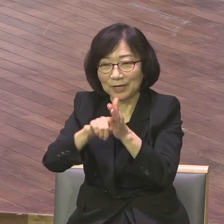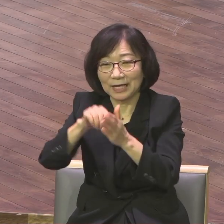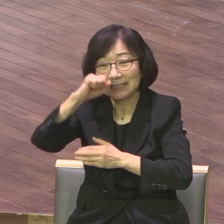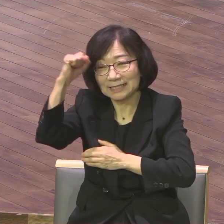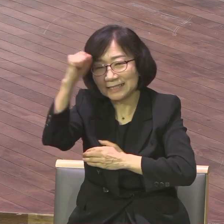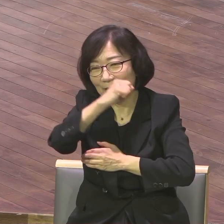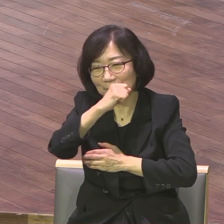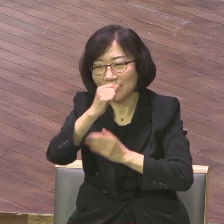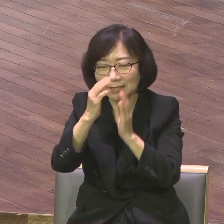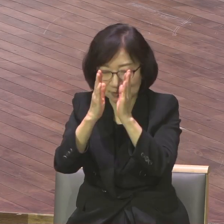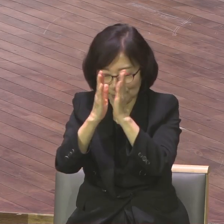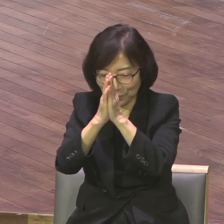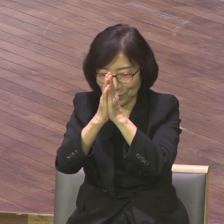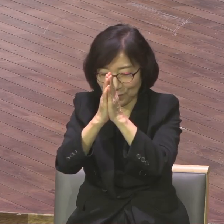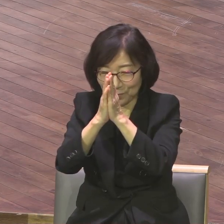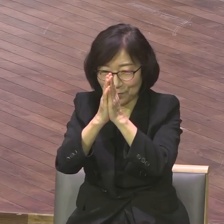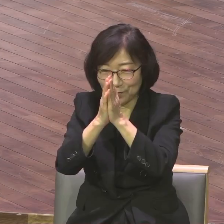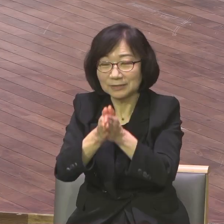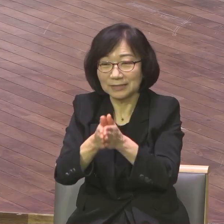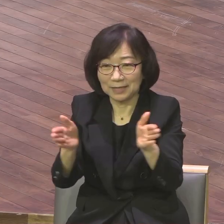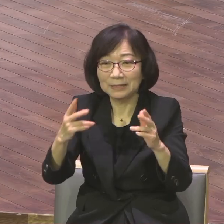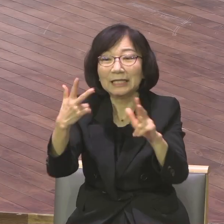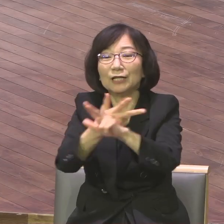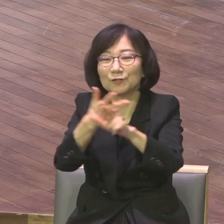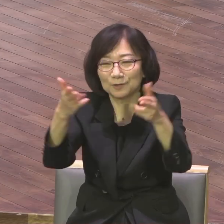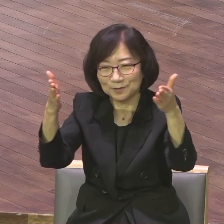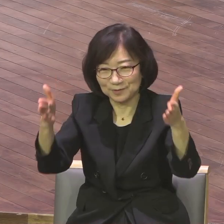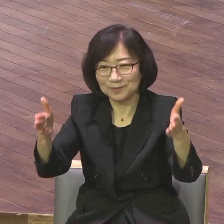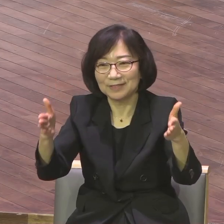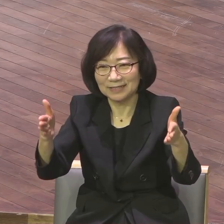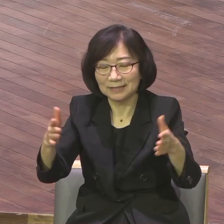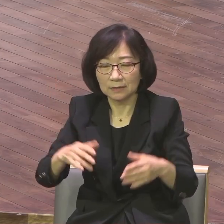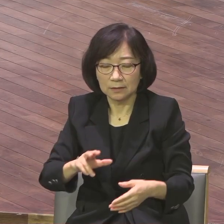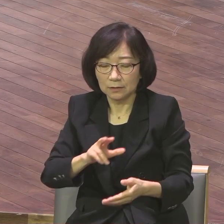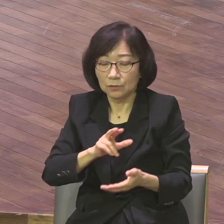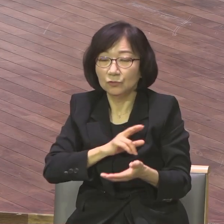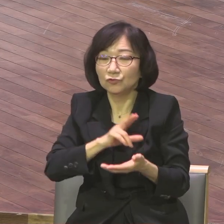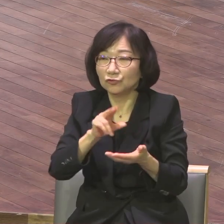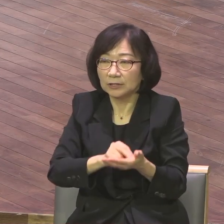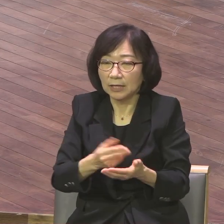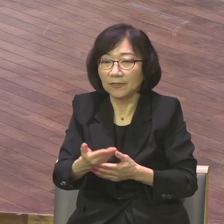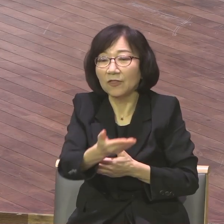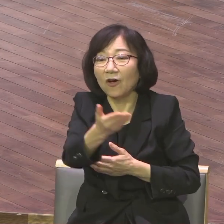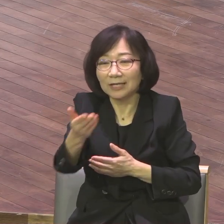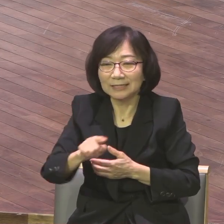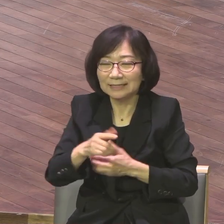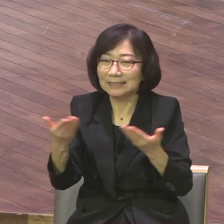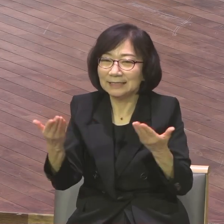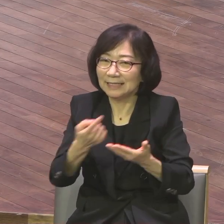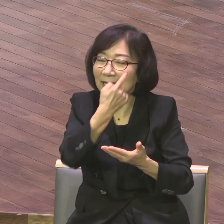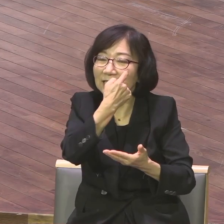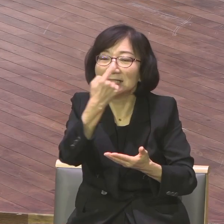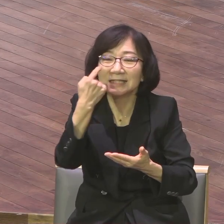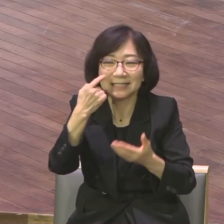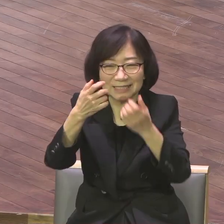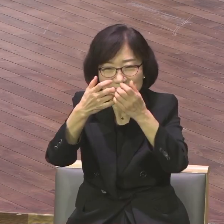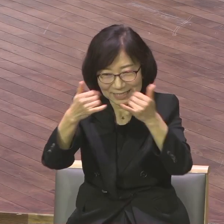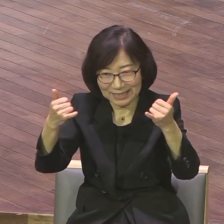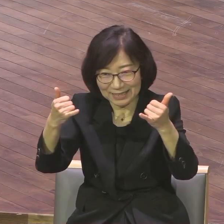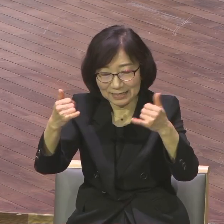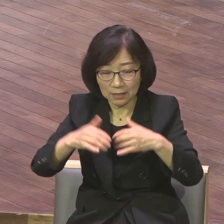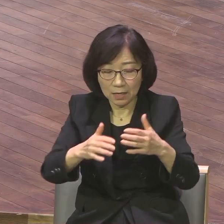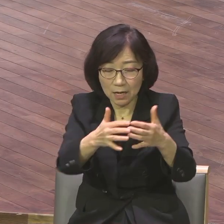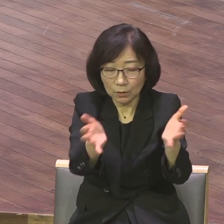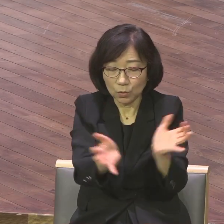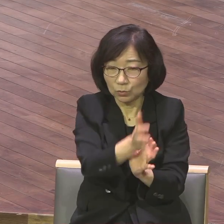모든 일의 정인이라. 자, 이런 주제로 대교구 목사님들이 메시지를 전가하는데